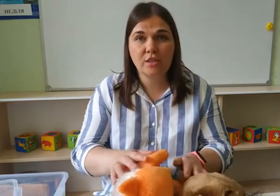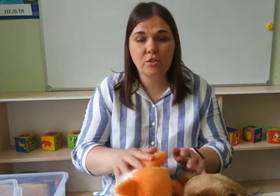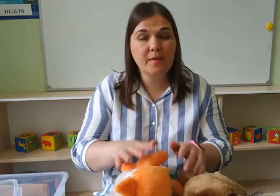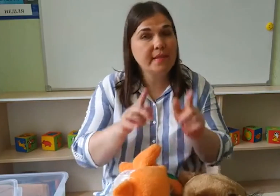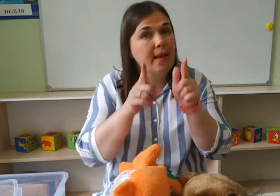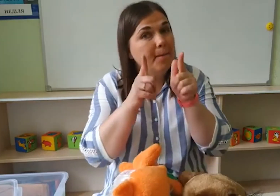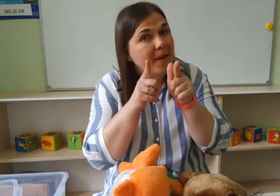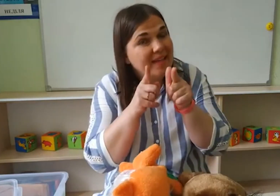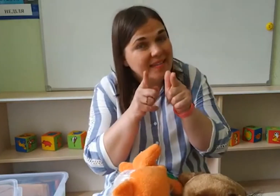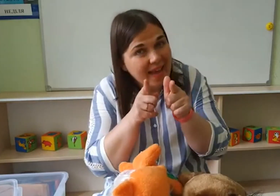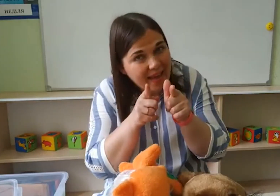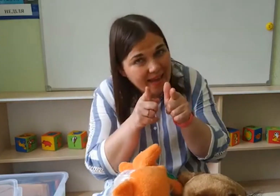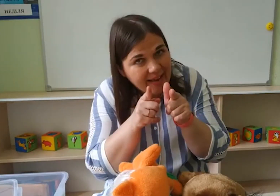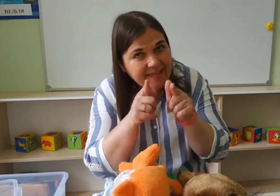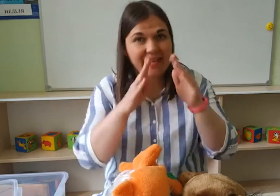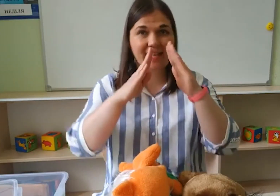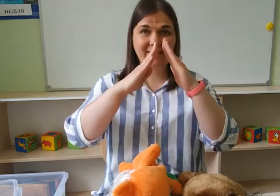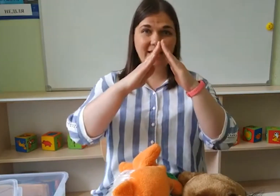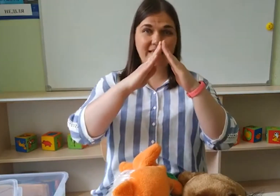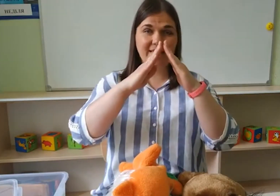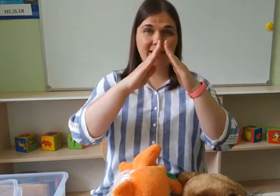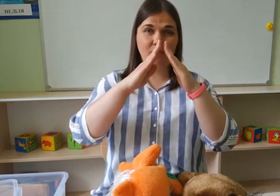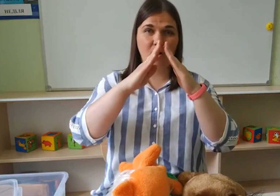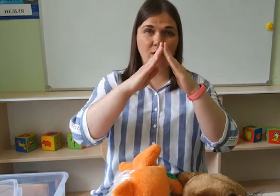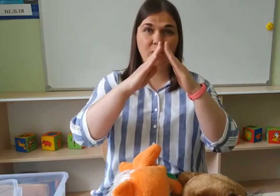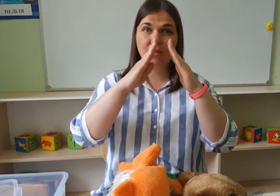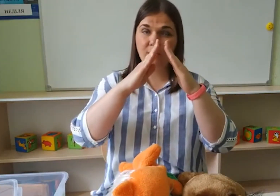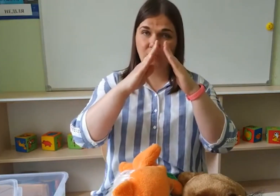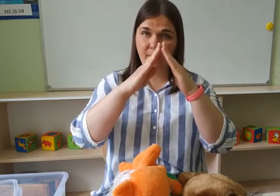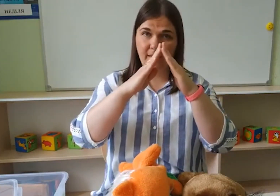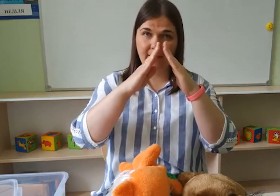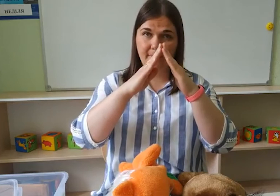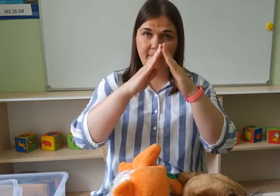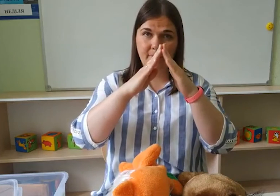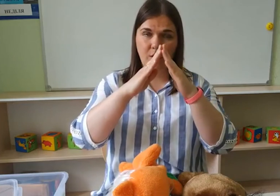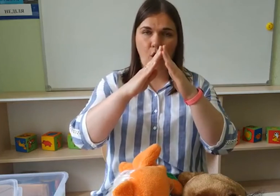не маленький теремок, домик, а